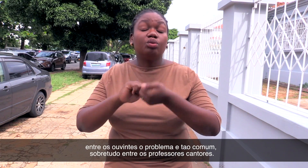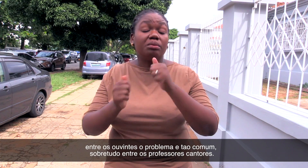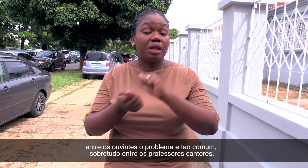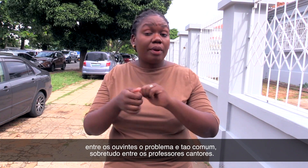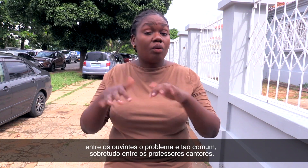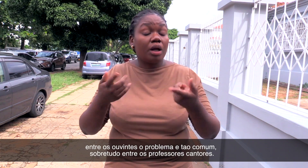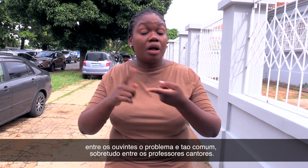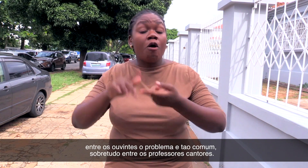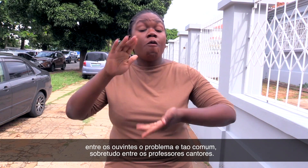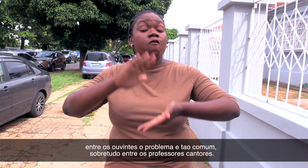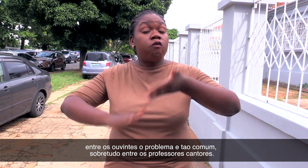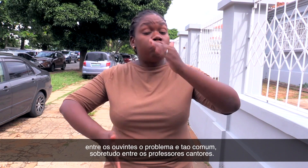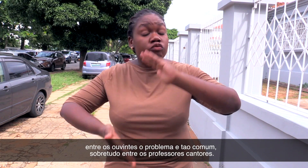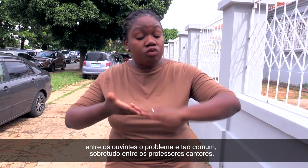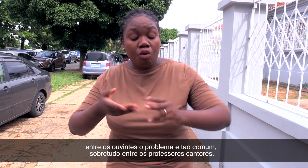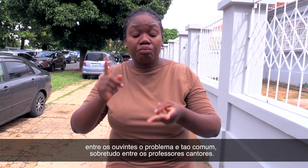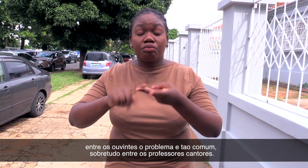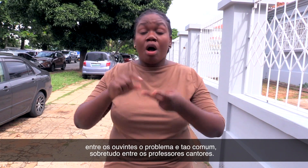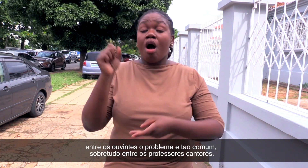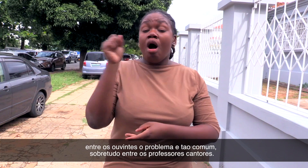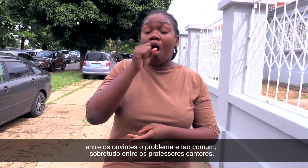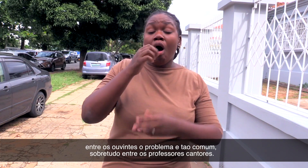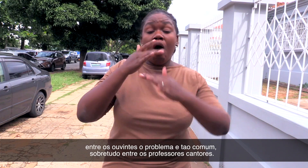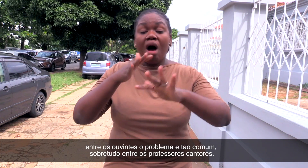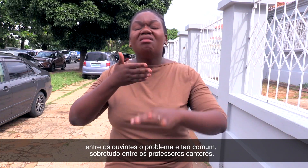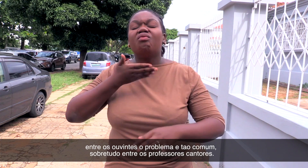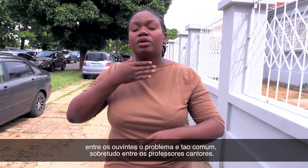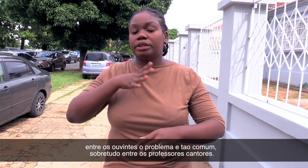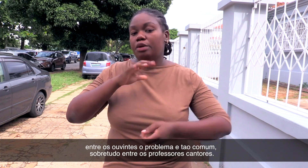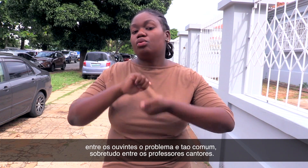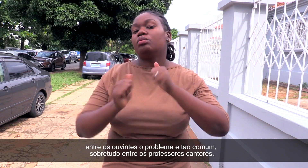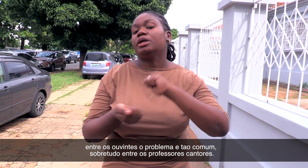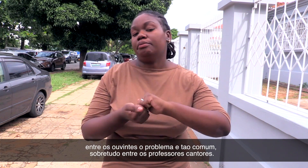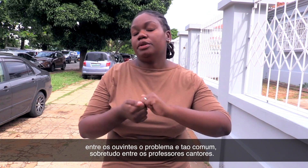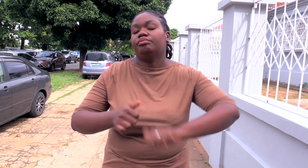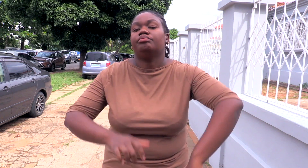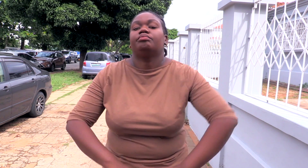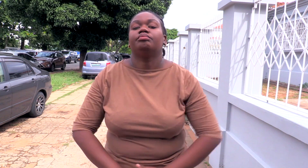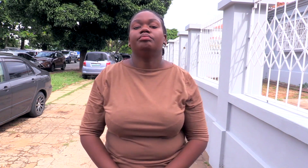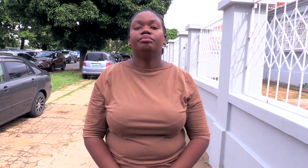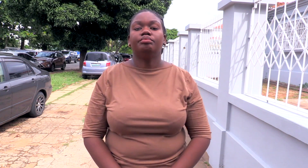Entre os ouvintes, o problema é tão comum, sobretudo entre os professores cantores.